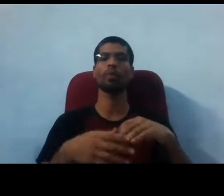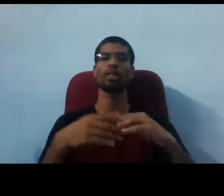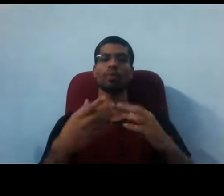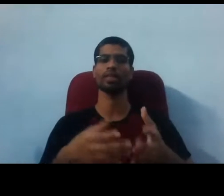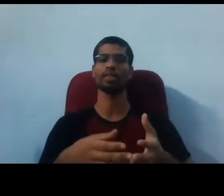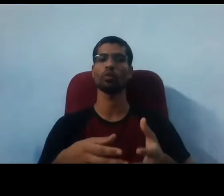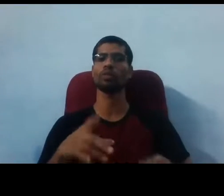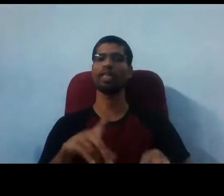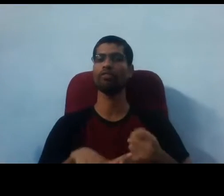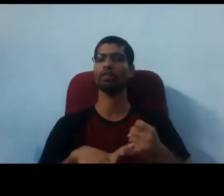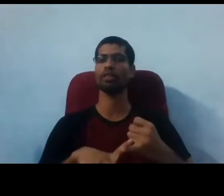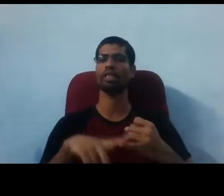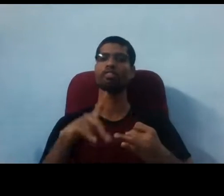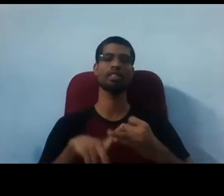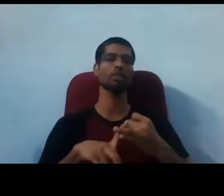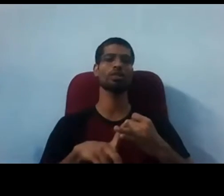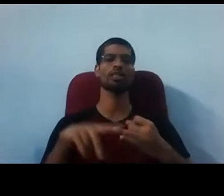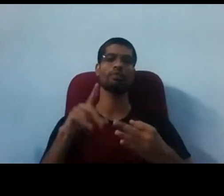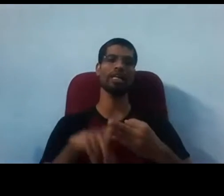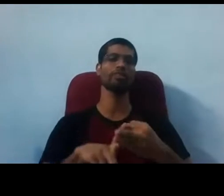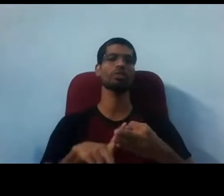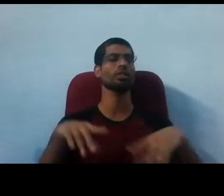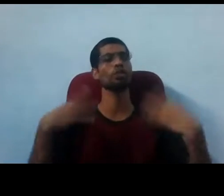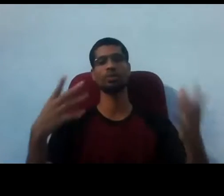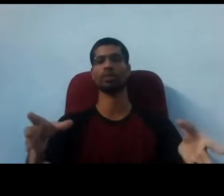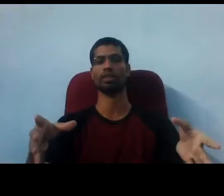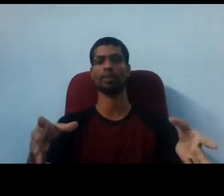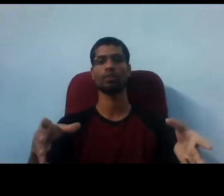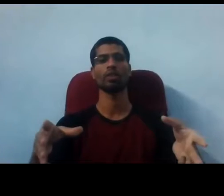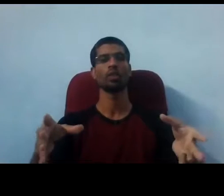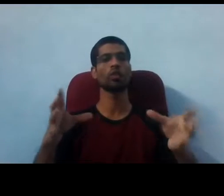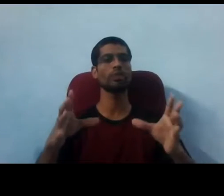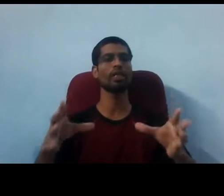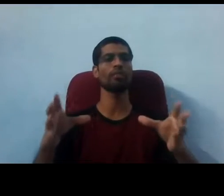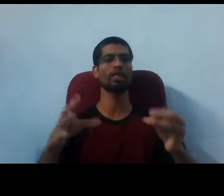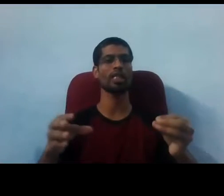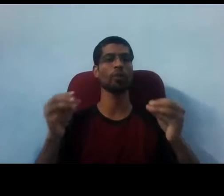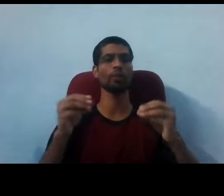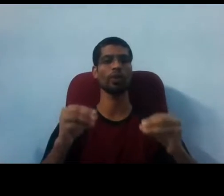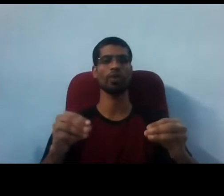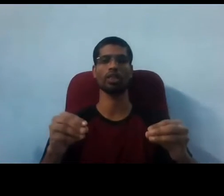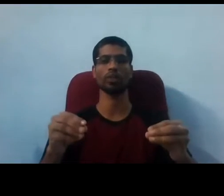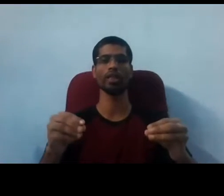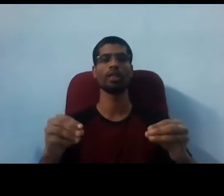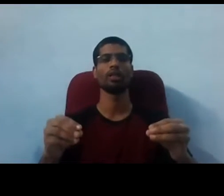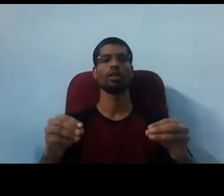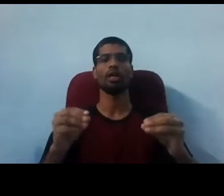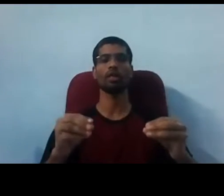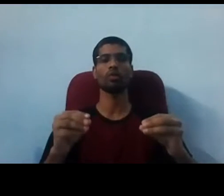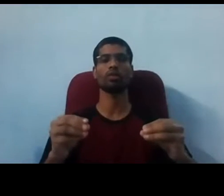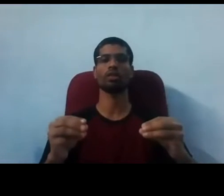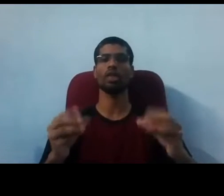मेथड आप लोग अपनाते हैं वो साइंटिफिक हो सकता है, फिजिकल हो सकता है, मैनुअल हो सकता है, कुछ भी हो सकता है। कुछ भी मेथड आप लोग प्रयोग करते हुए